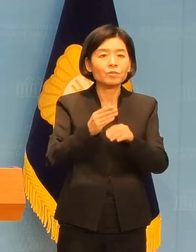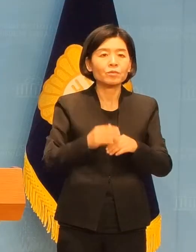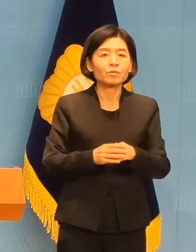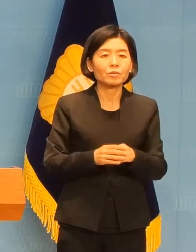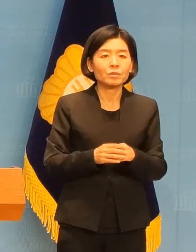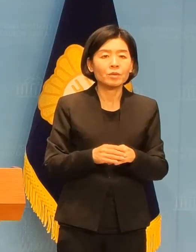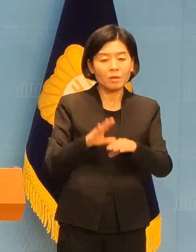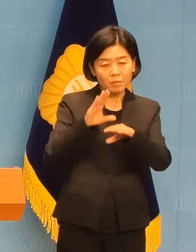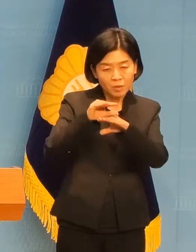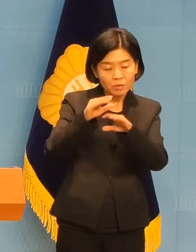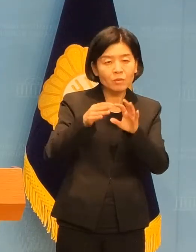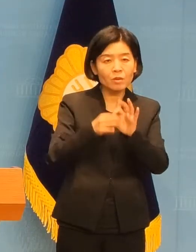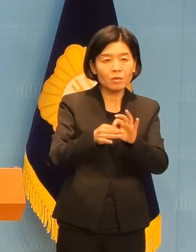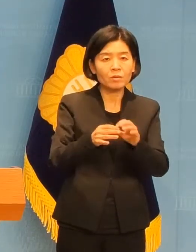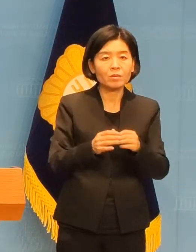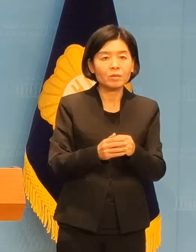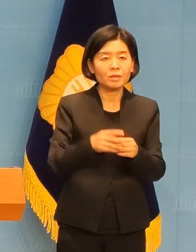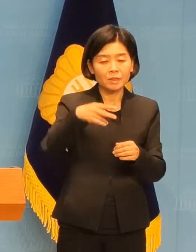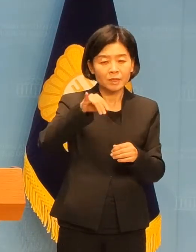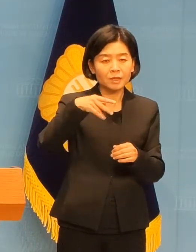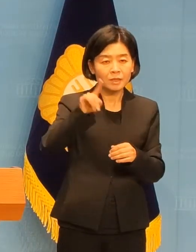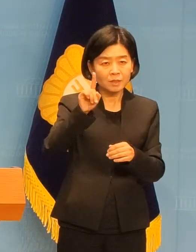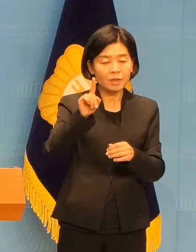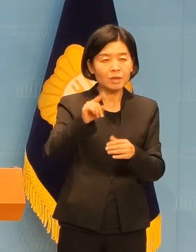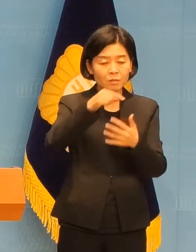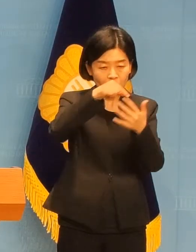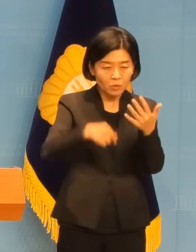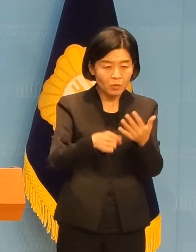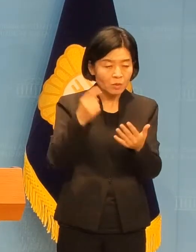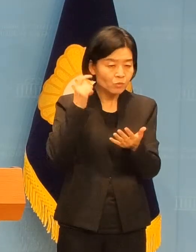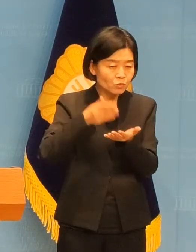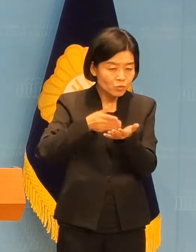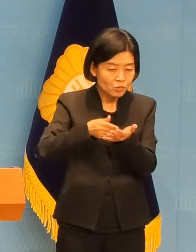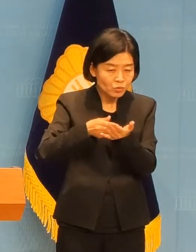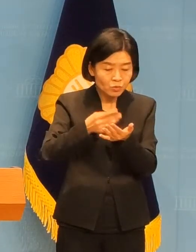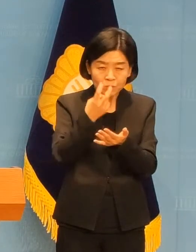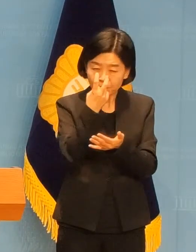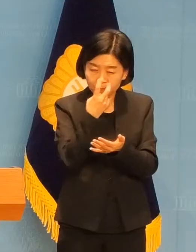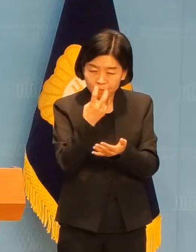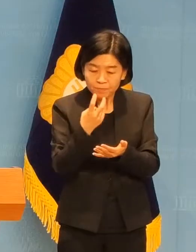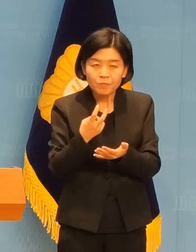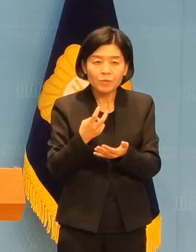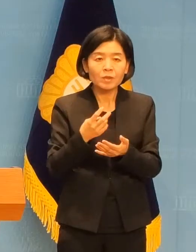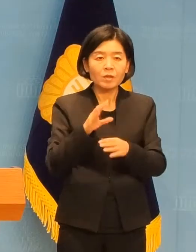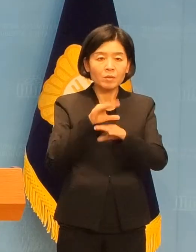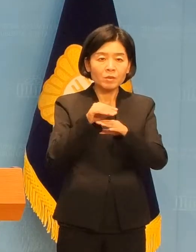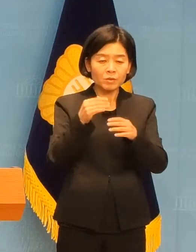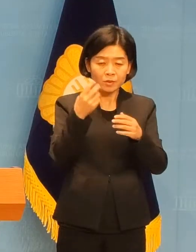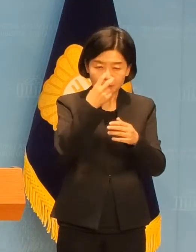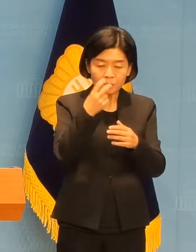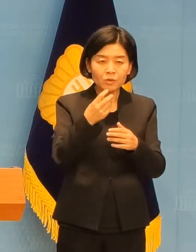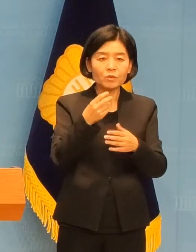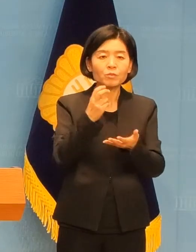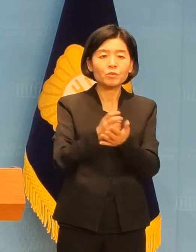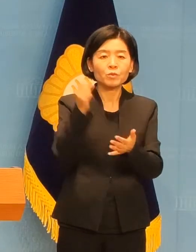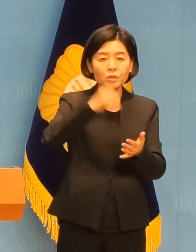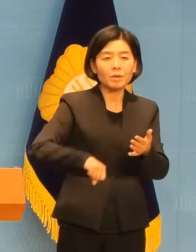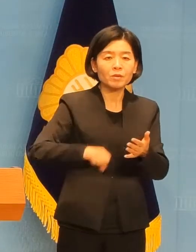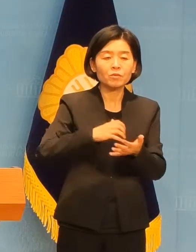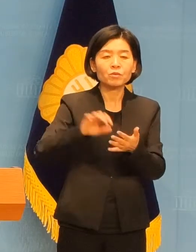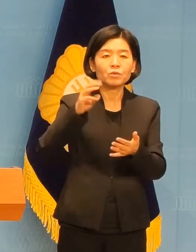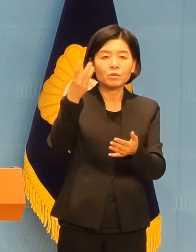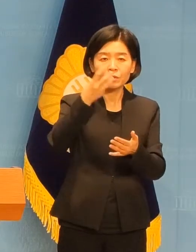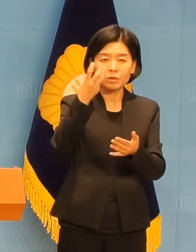대응 보고입니다. 한 주간 시사 프로그램 및 뉴스를 모니터링한 결과 방송 심의 규정 위반 사례 30건이